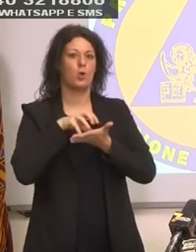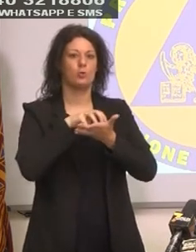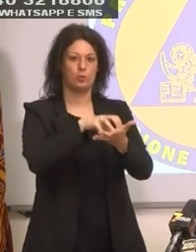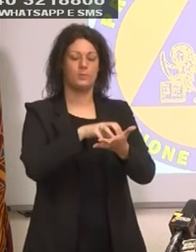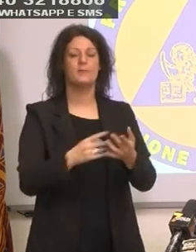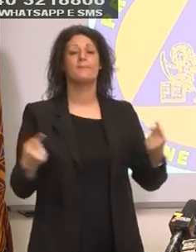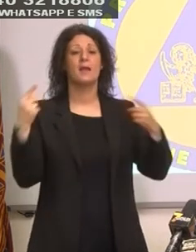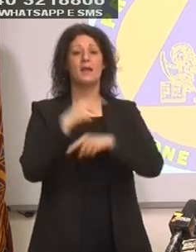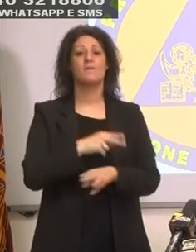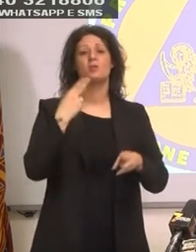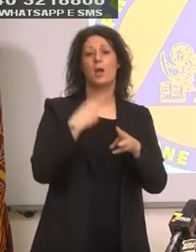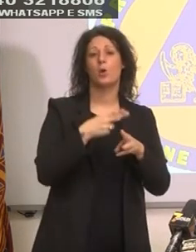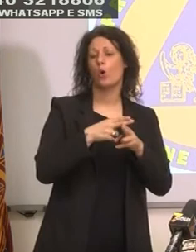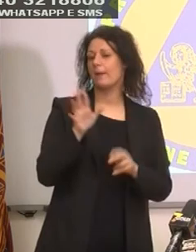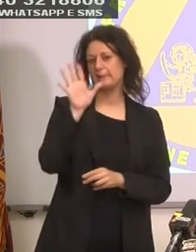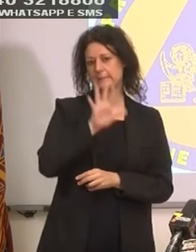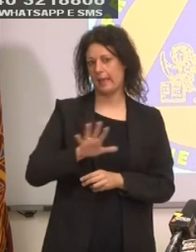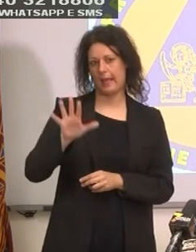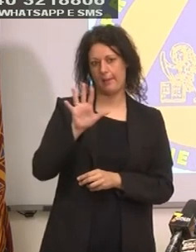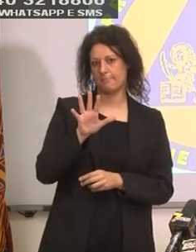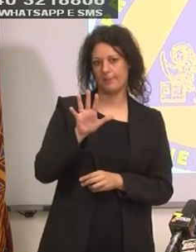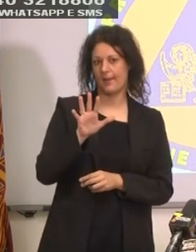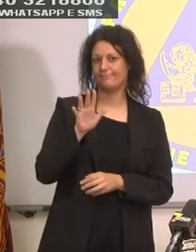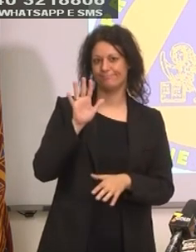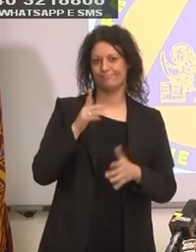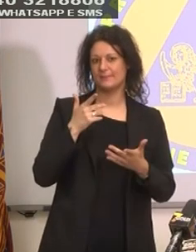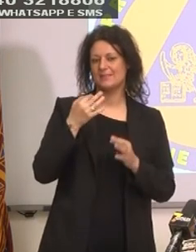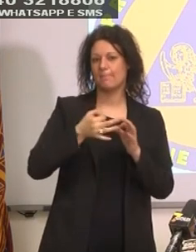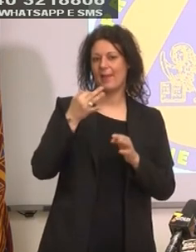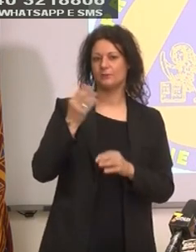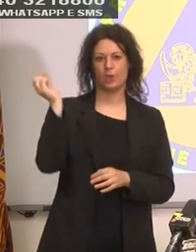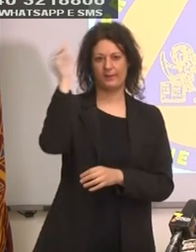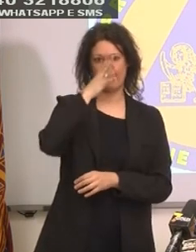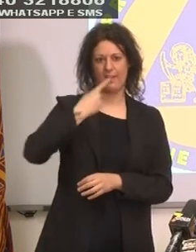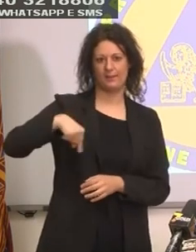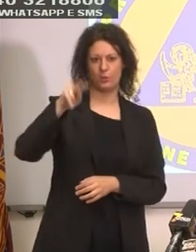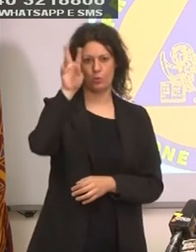invece ho l'impressione che chi fa il menù si dimentichi del Veneto spesso.